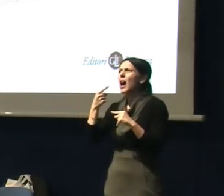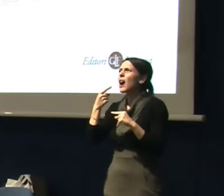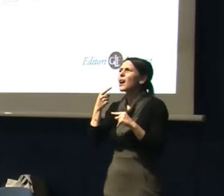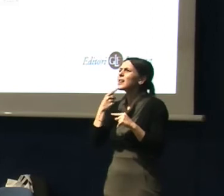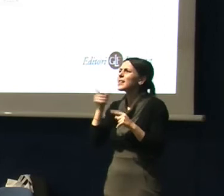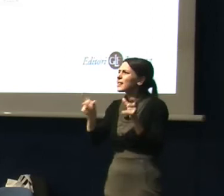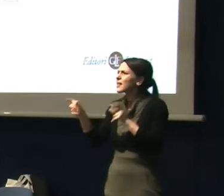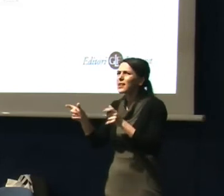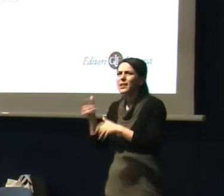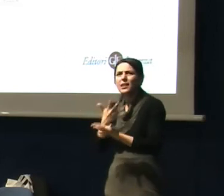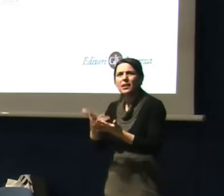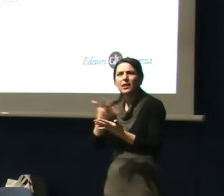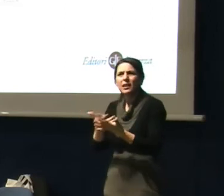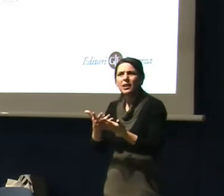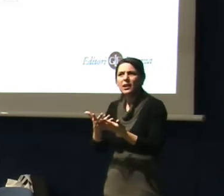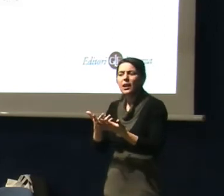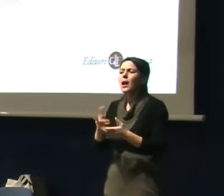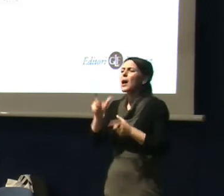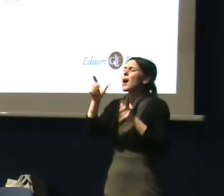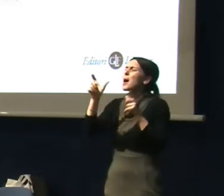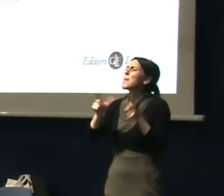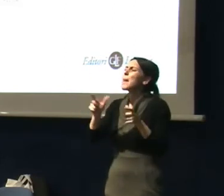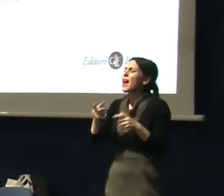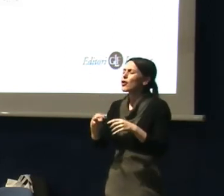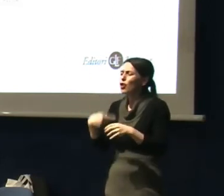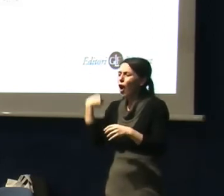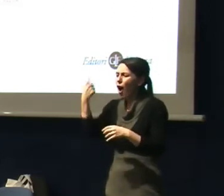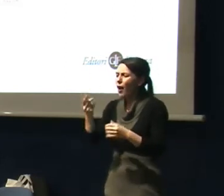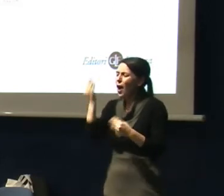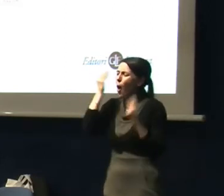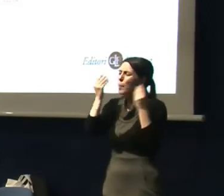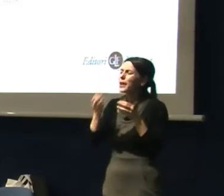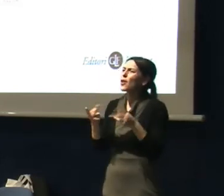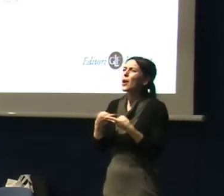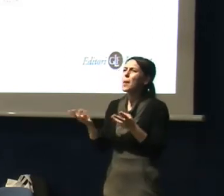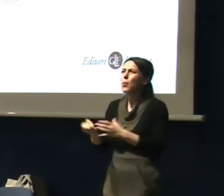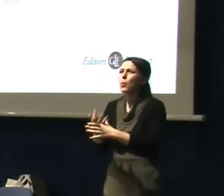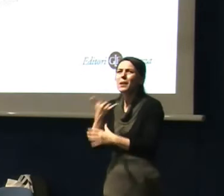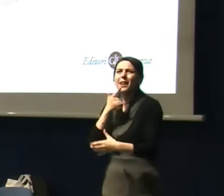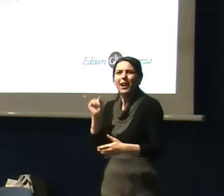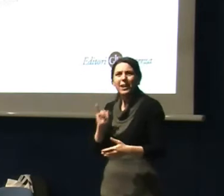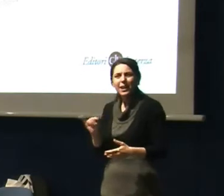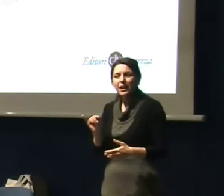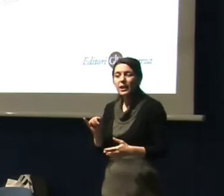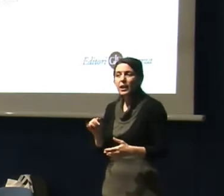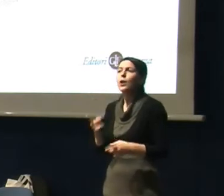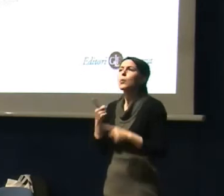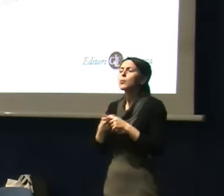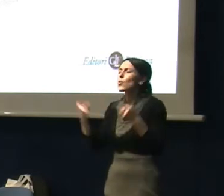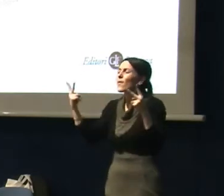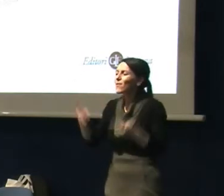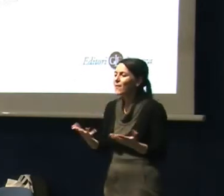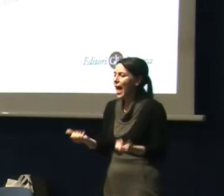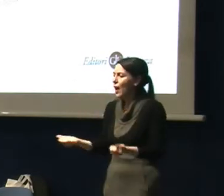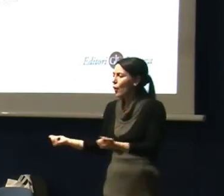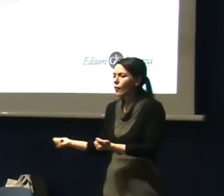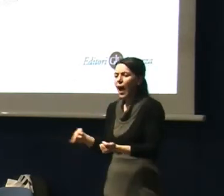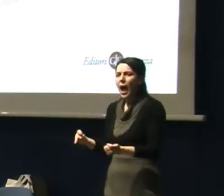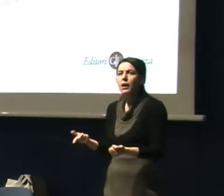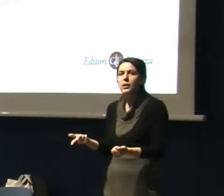chi formerà l'opinione pubblica e quanto conteranno i fatti perché il discorso che vi faceva